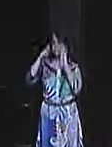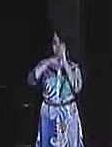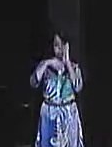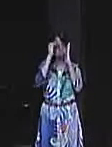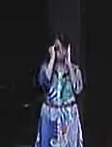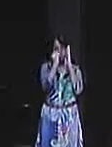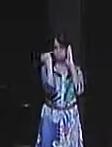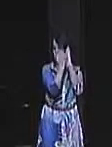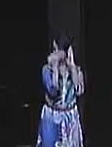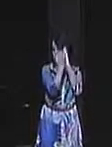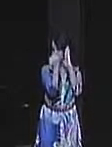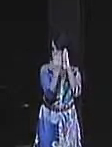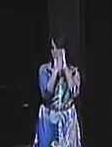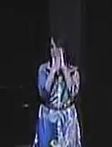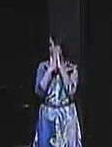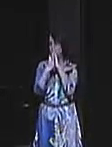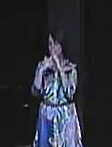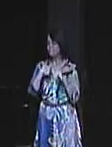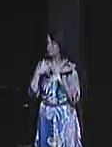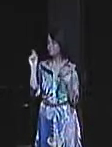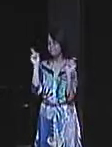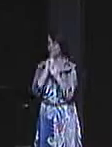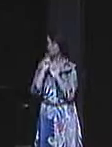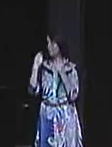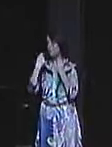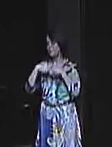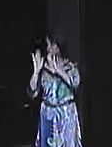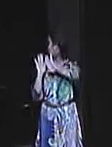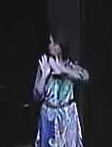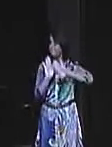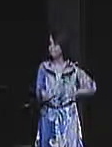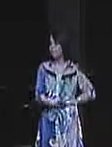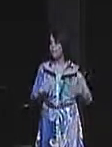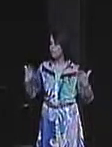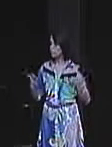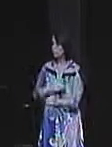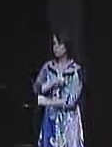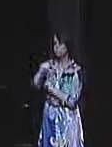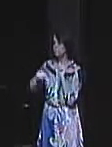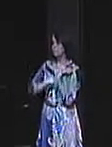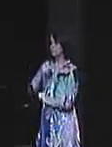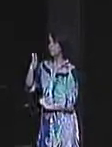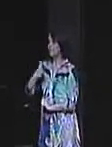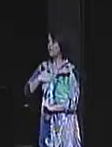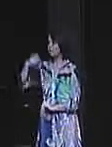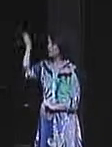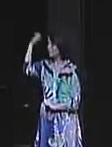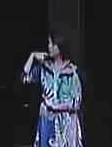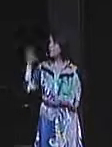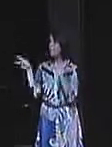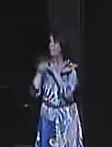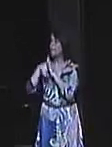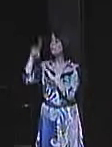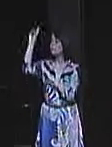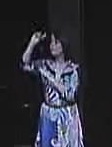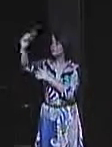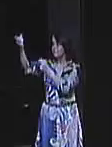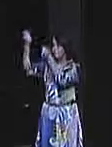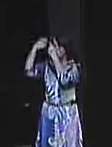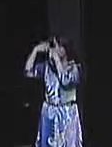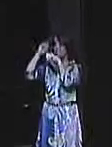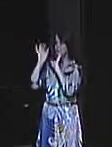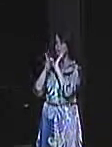fórmulas rituais agora eu tenho uma capacitação que vem